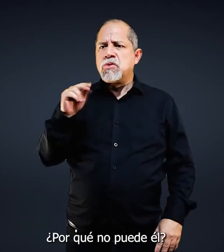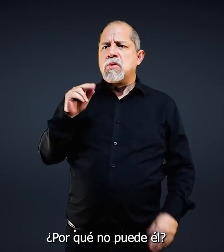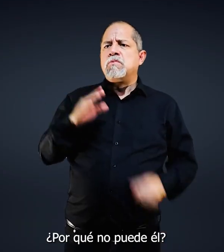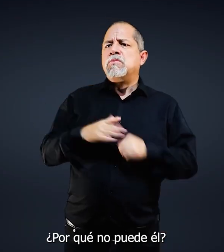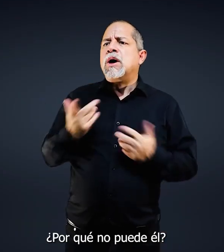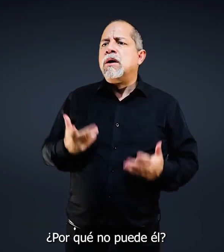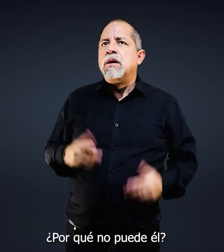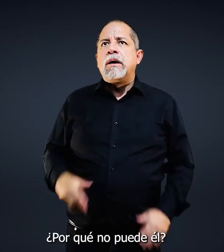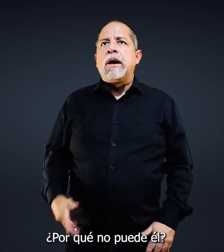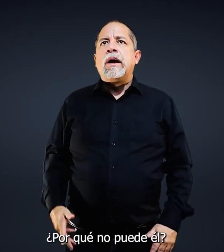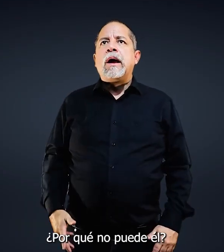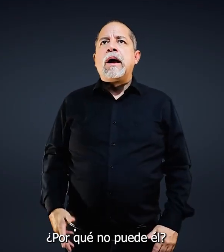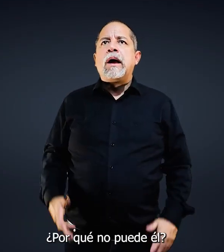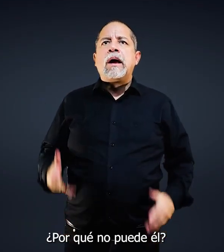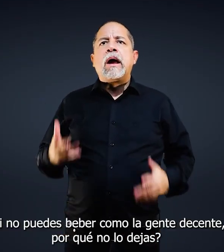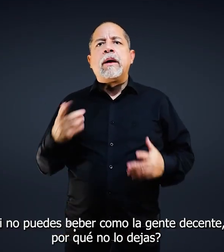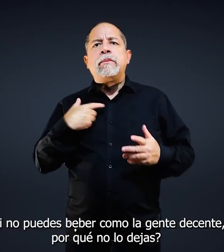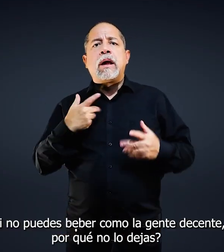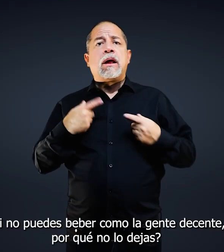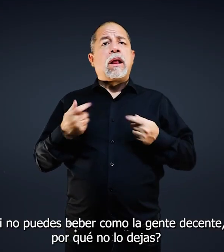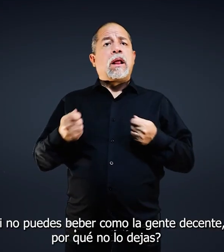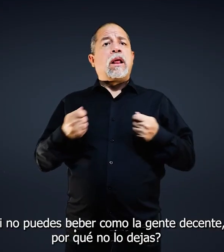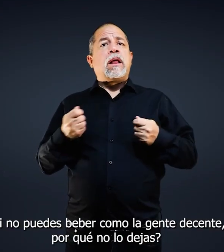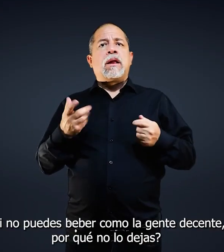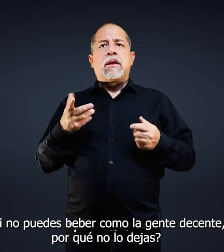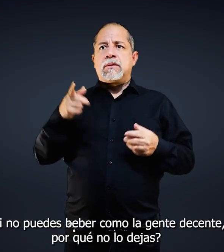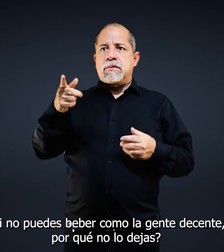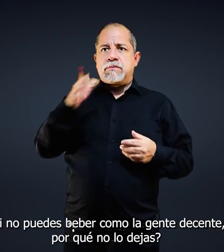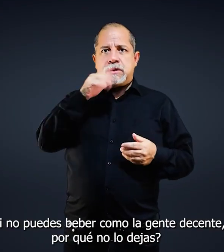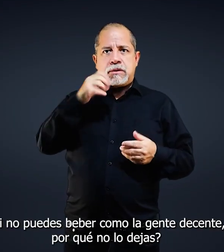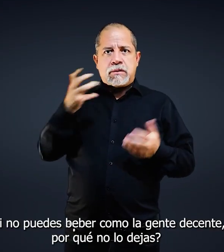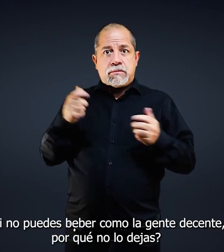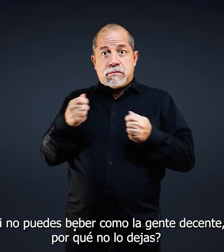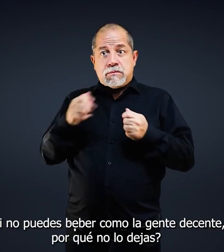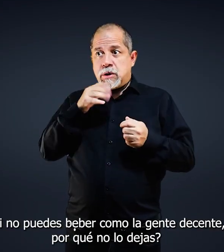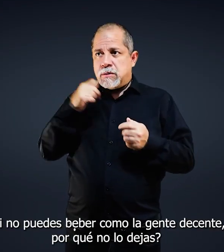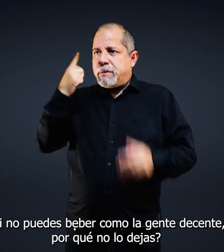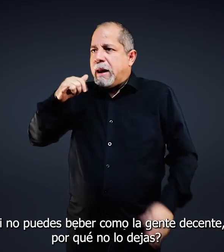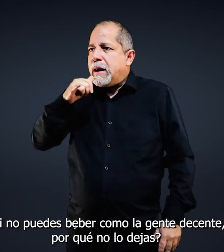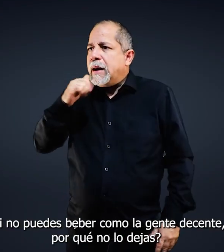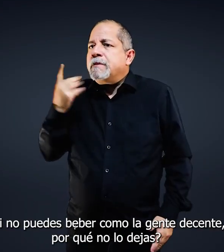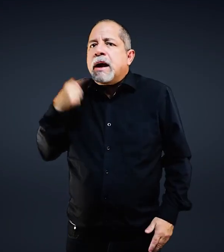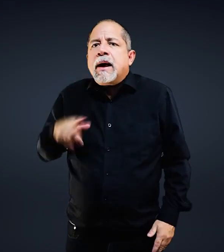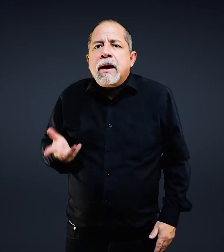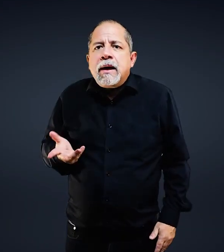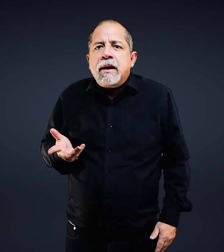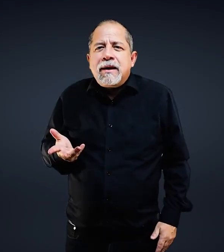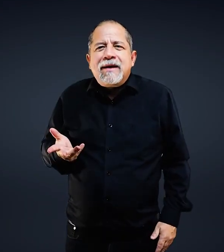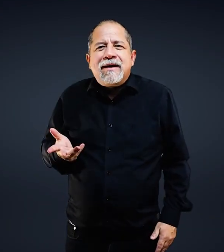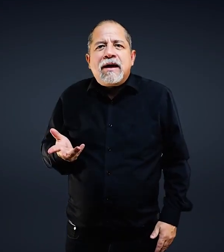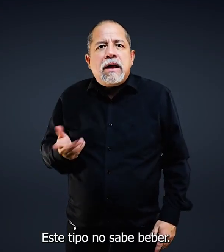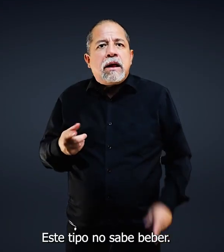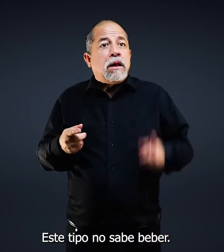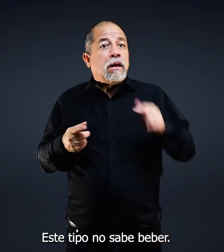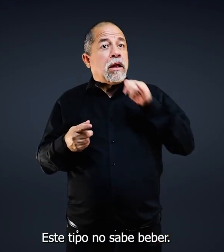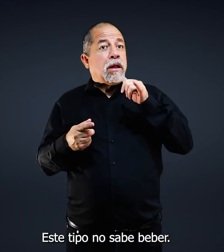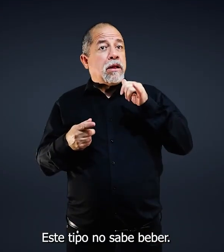él? Si no puedes beber como la gente decente, ¿por qué no lo dejas? Este tipo no sabe